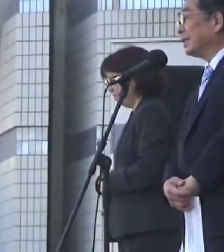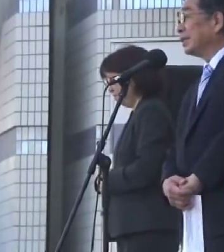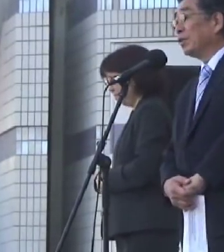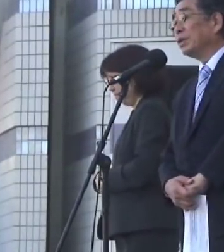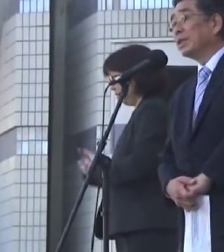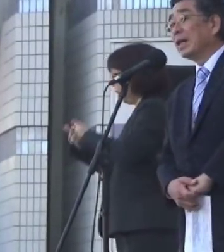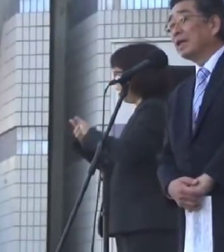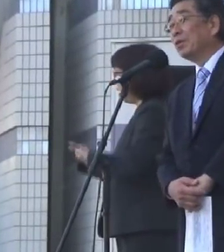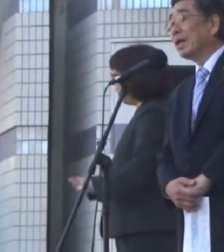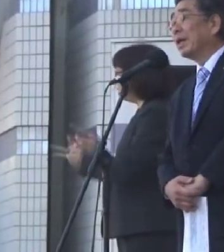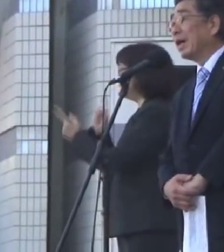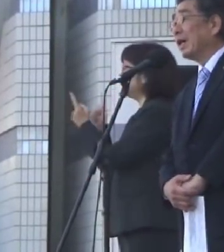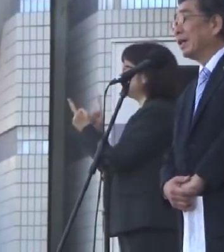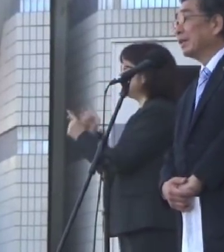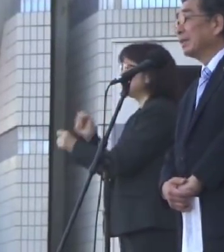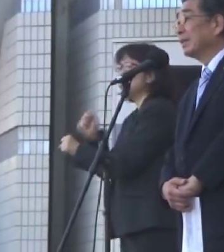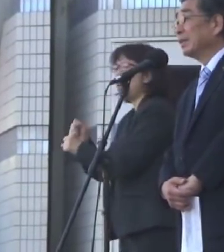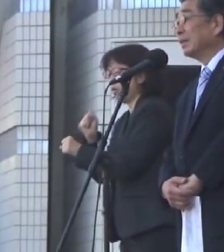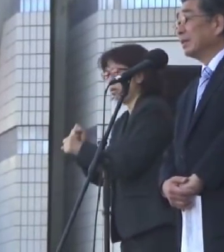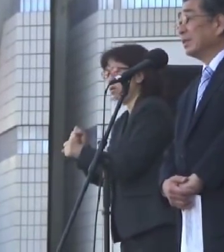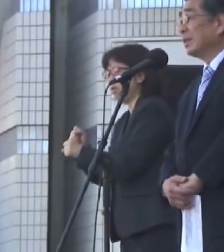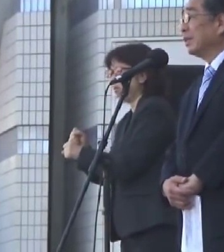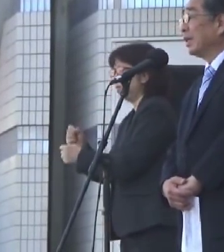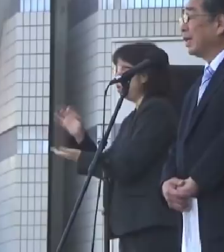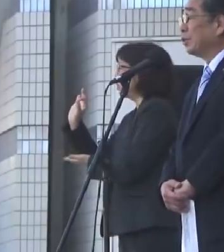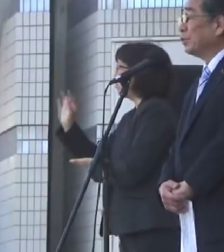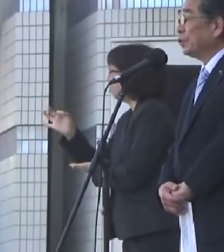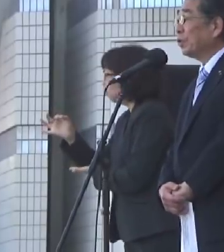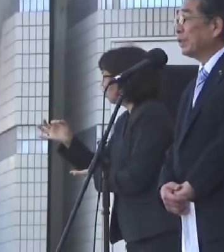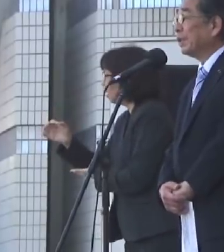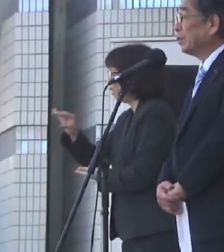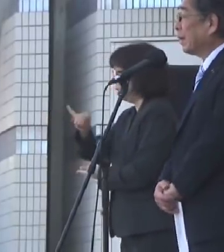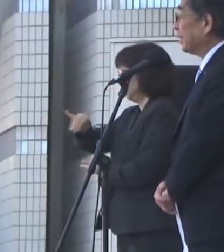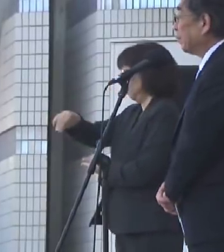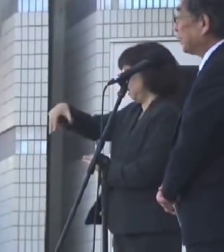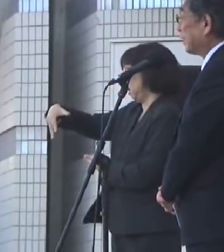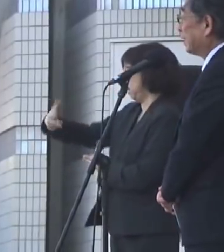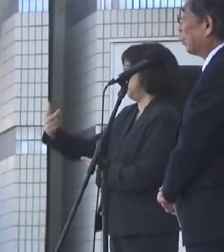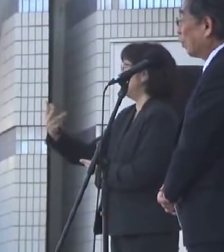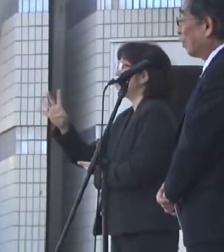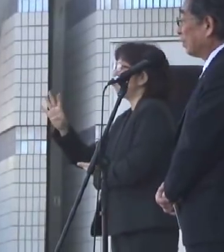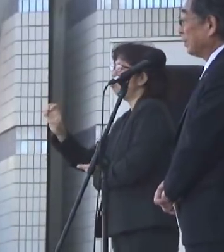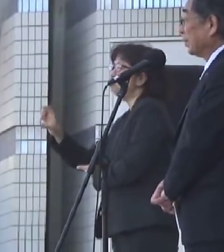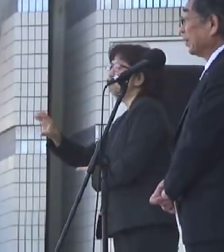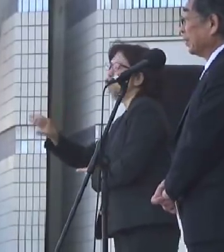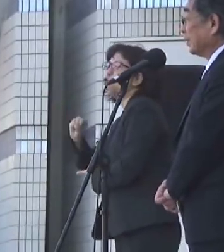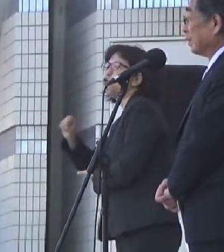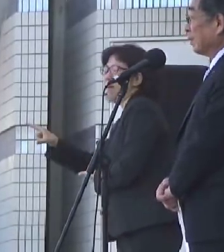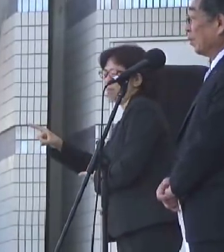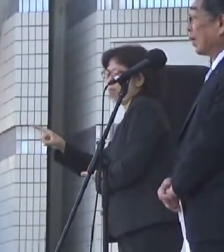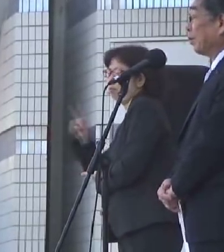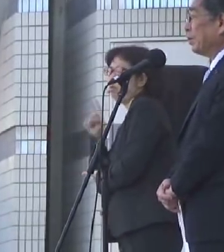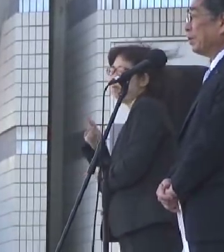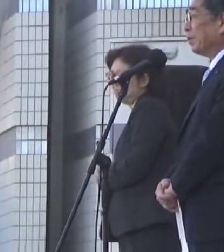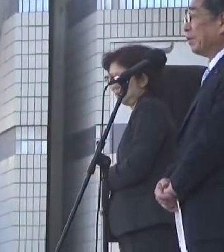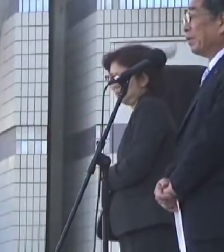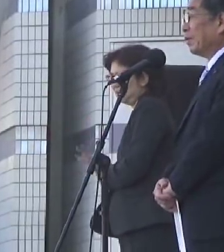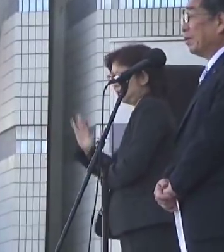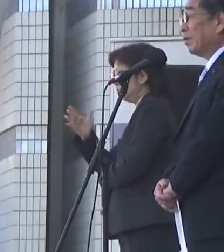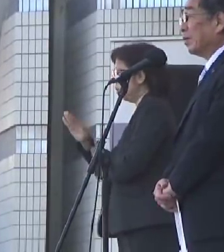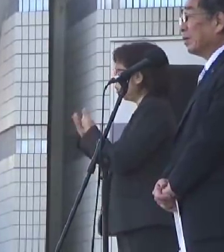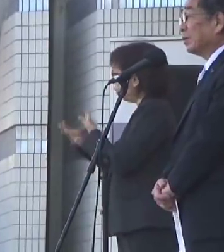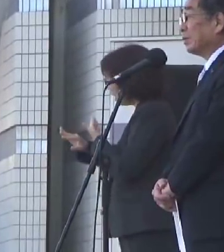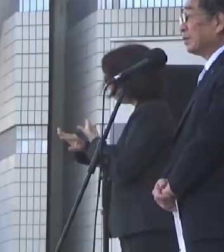安全対策工事にかかるお金が1740億円と言われていましたけれども、他のいろいろ